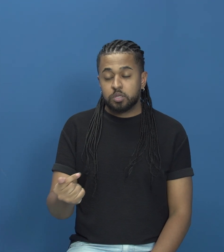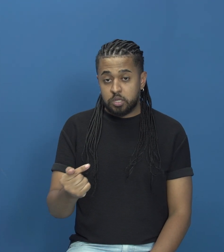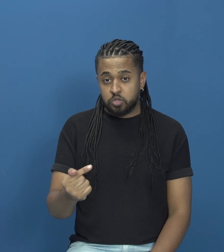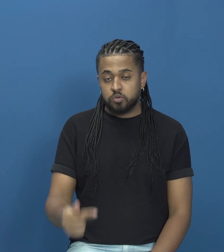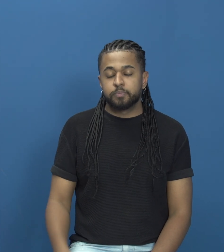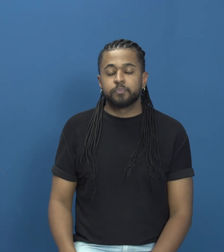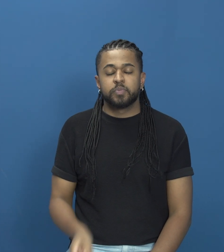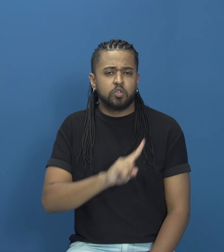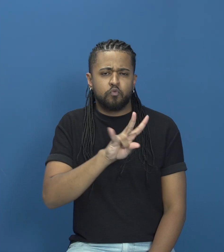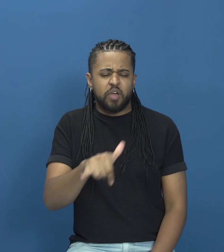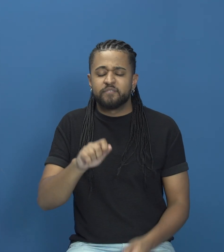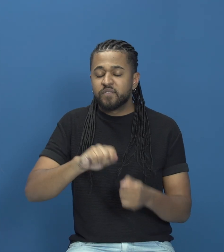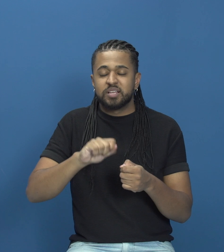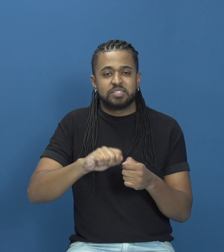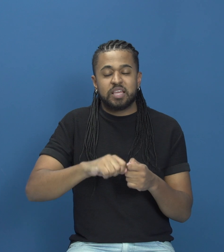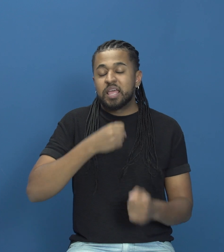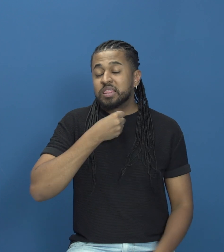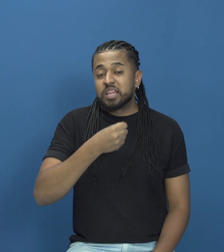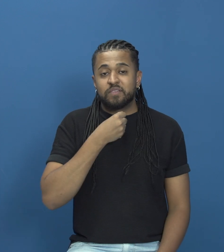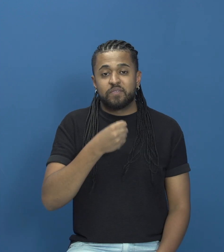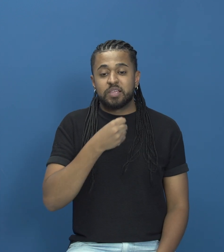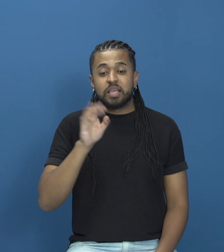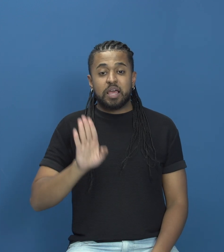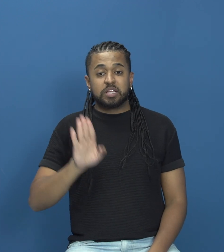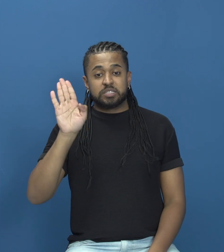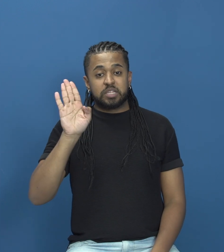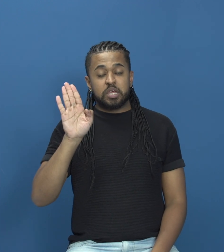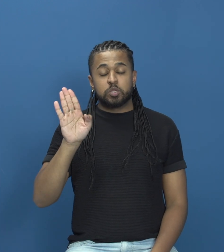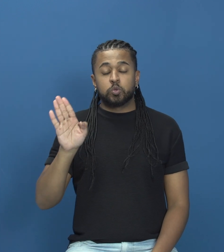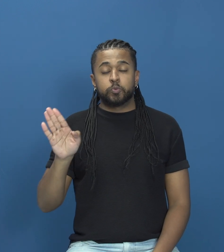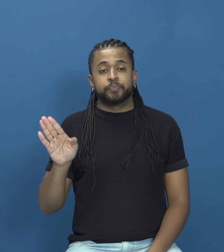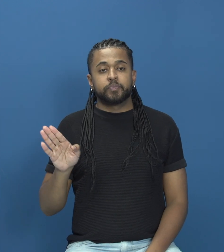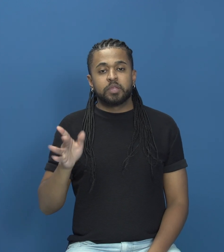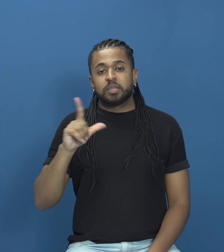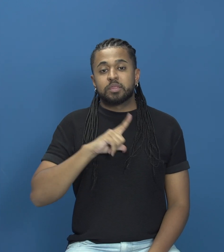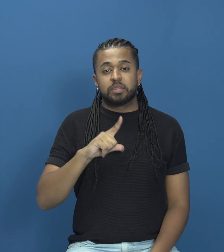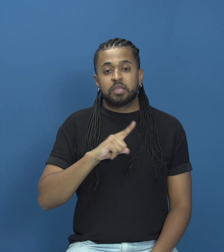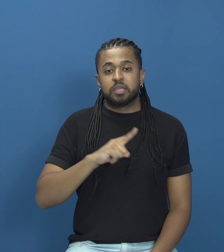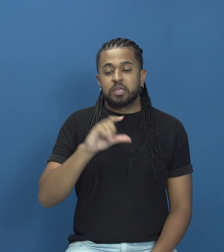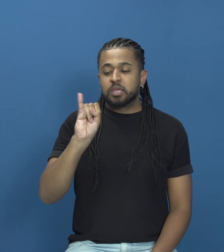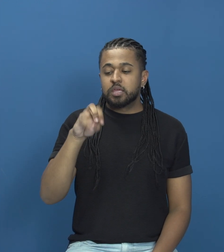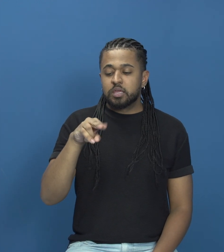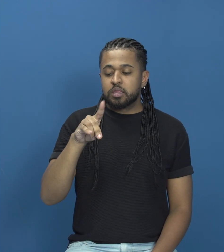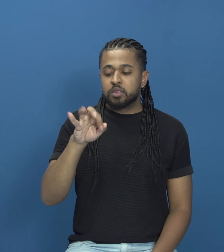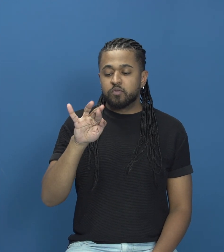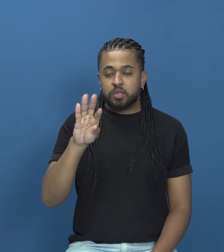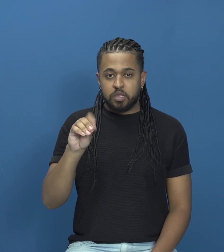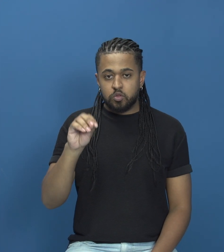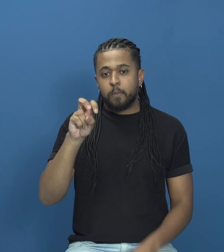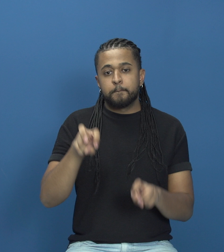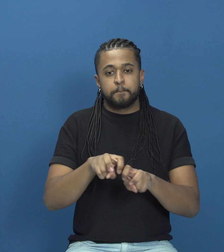11.12.17. Não será realizada entrevista com o candidato ou candidata que tenha sido indeferido por banca